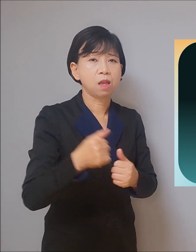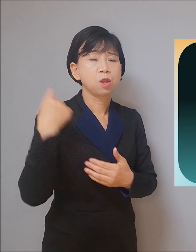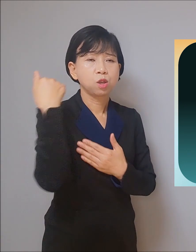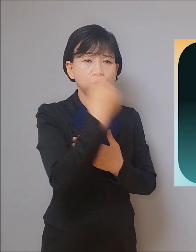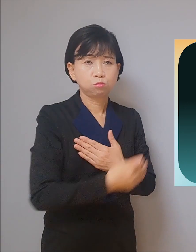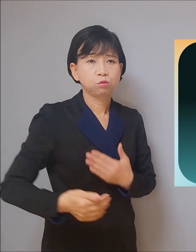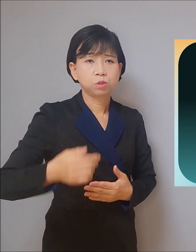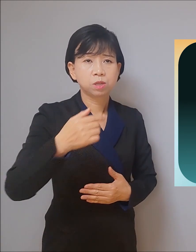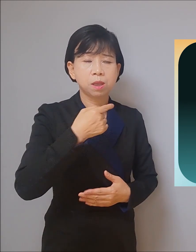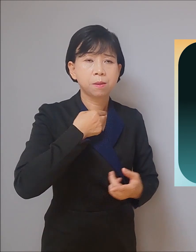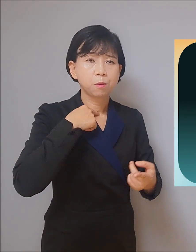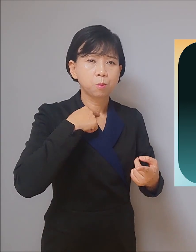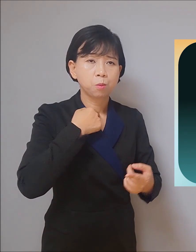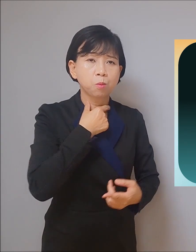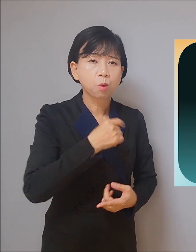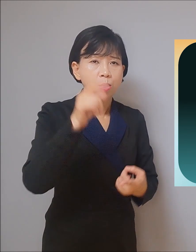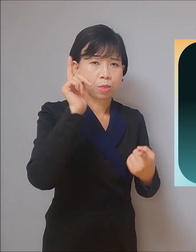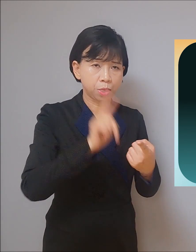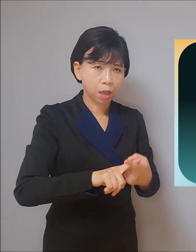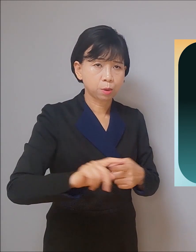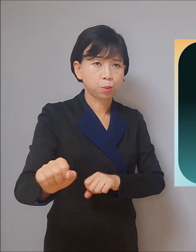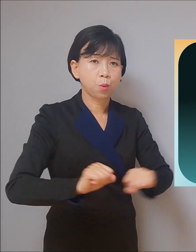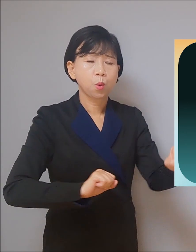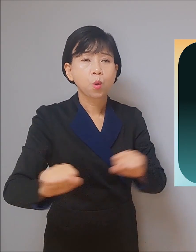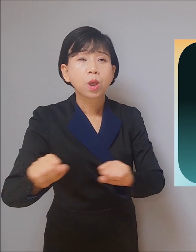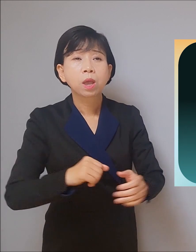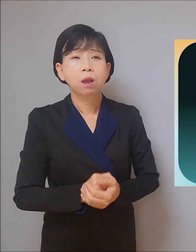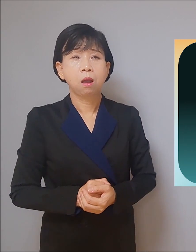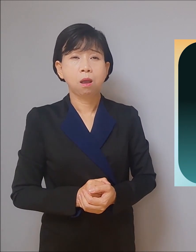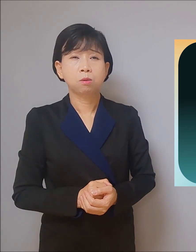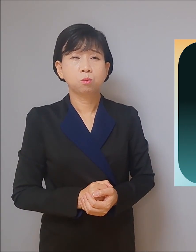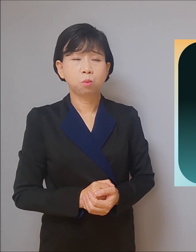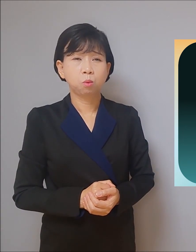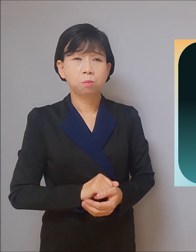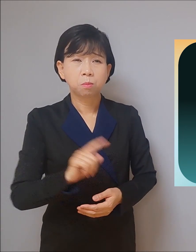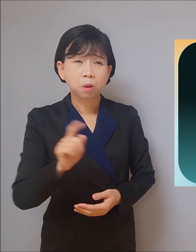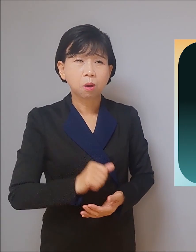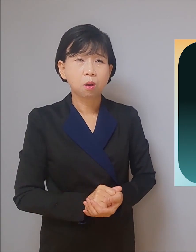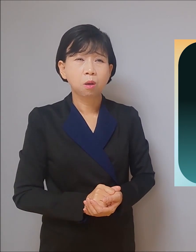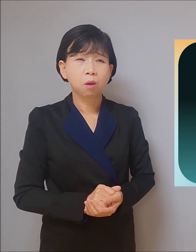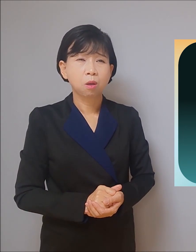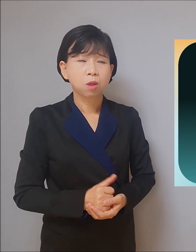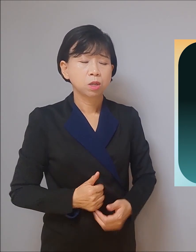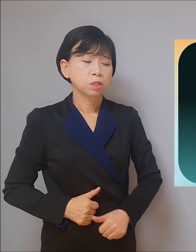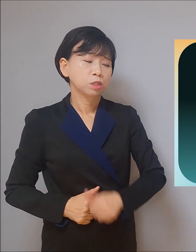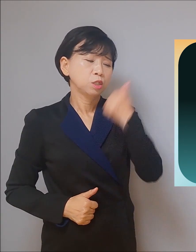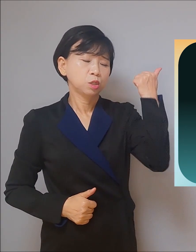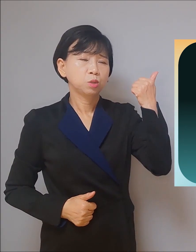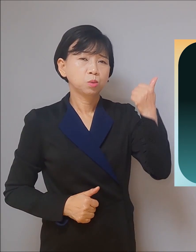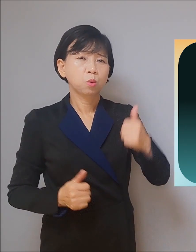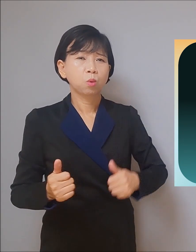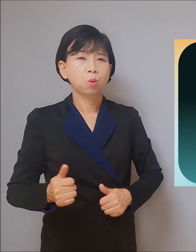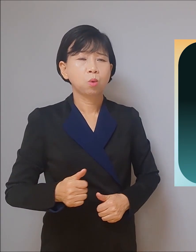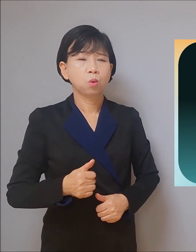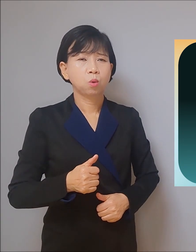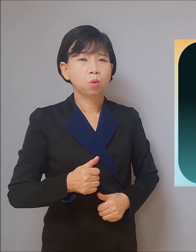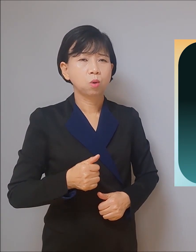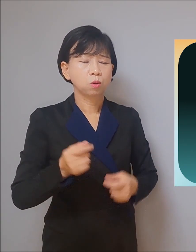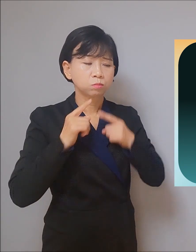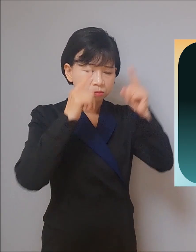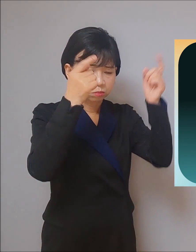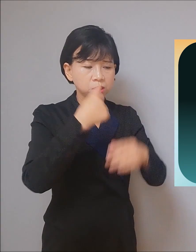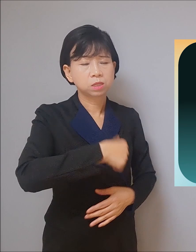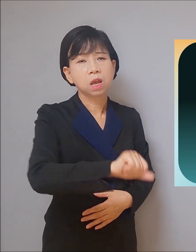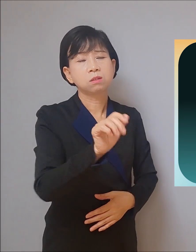지내며 육체의 마음이 원하는 것을 하여 다른 이들과 같이 본질상 진노의 자녀이었더니